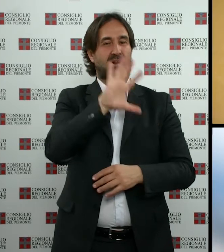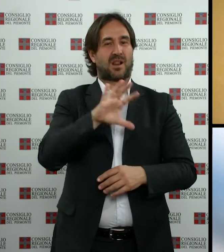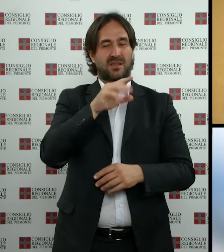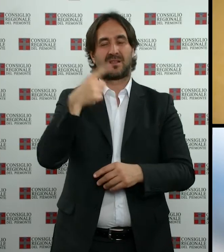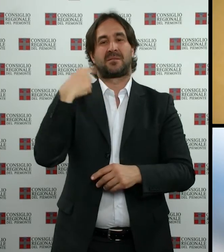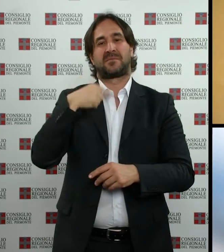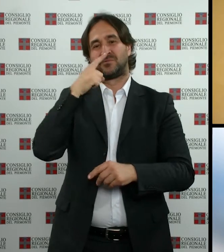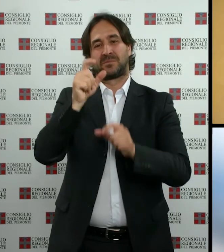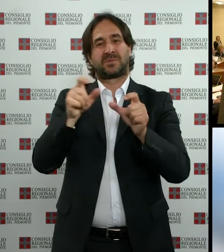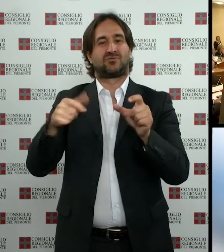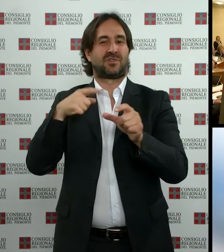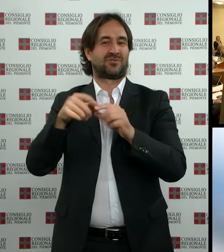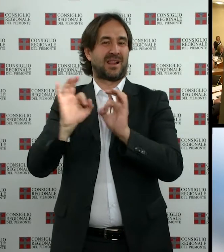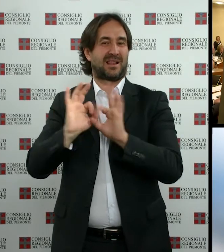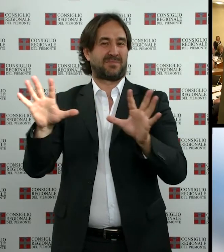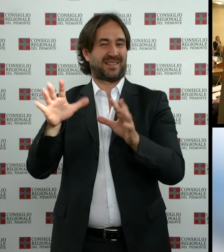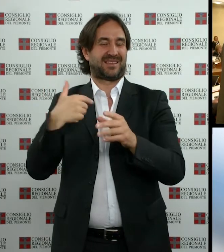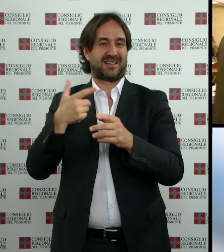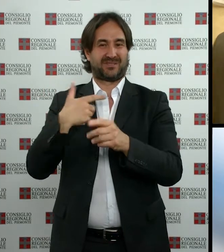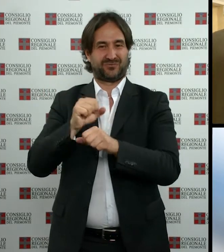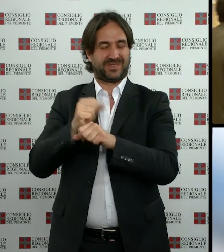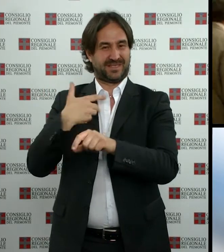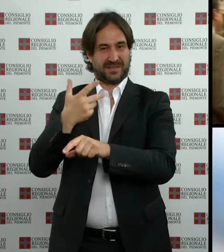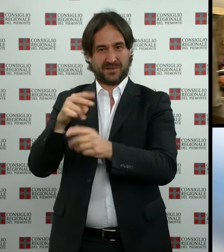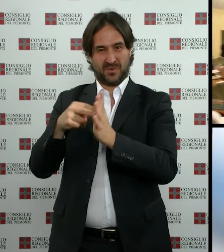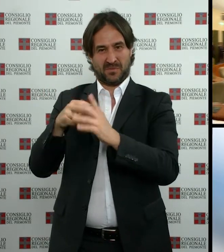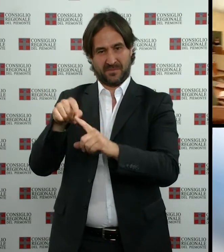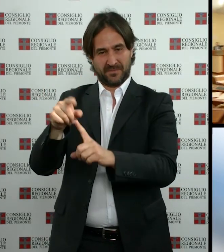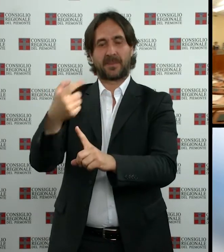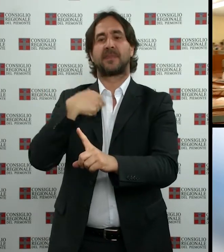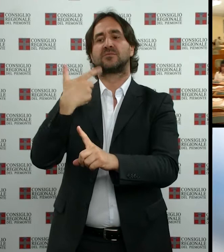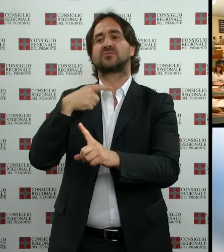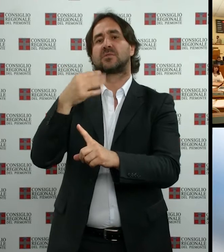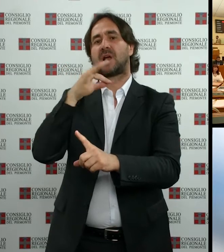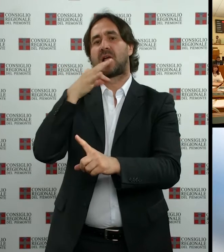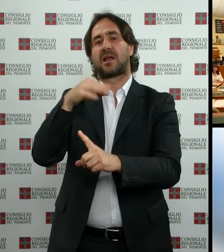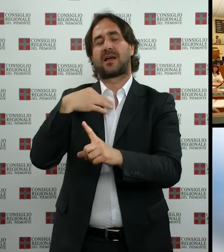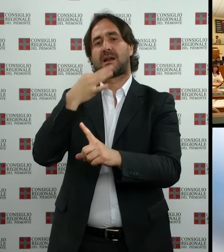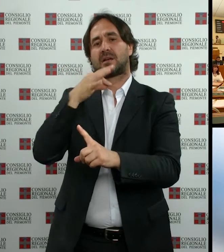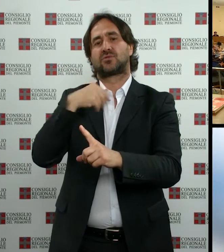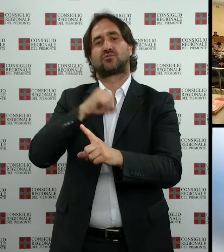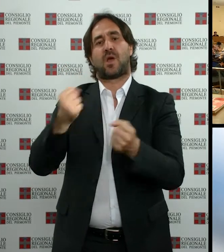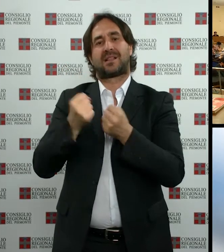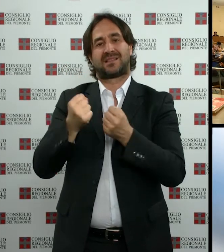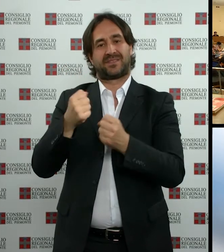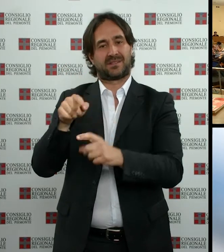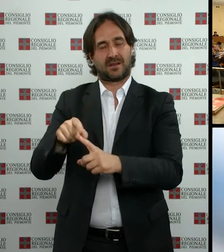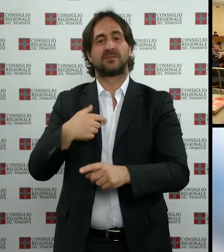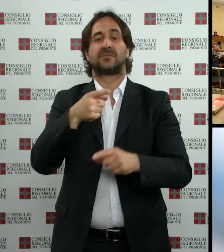libertà personale ha svolto la prima relazione annuale delle attività al 31 marzo 2015. Il Consiglio regionale ha poi